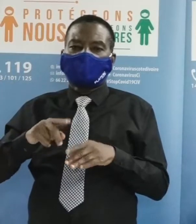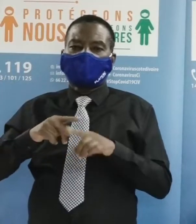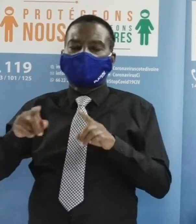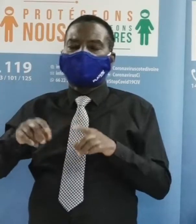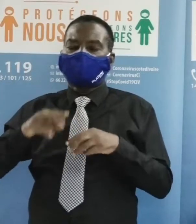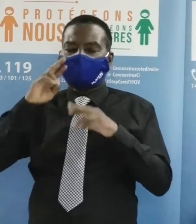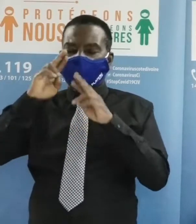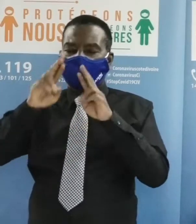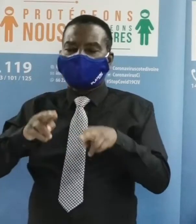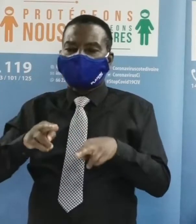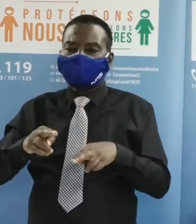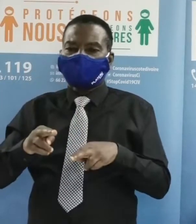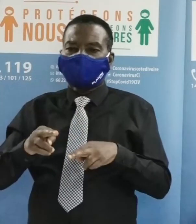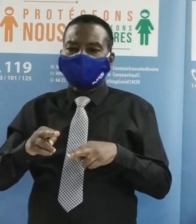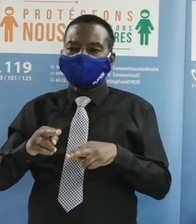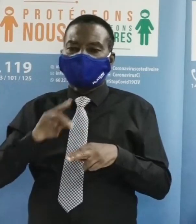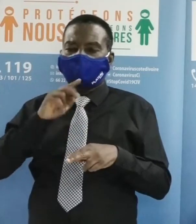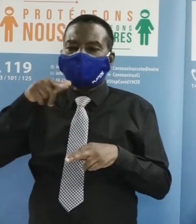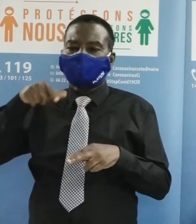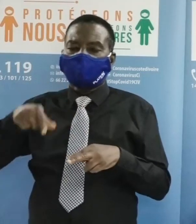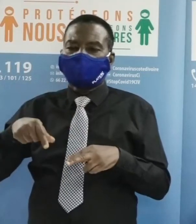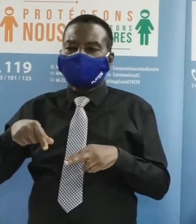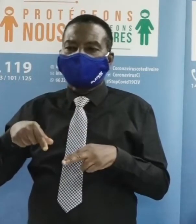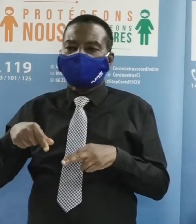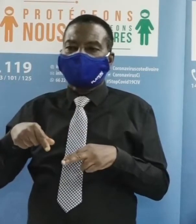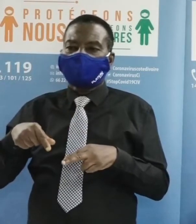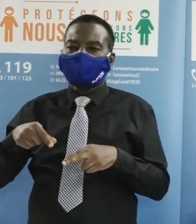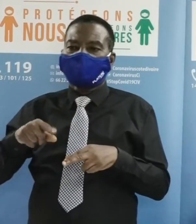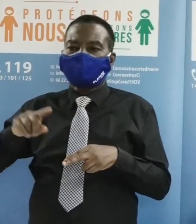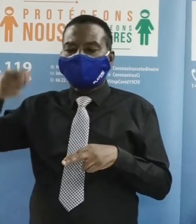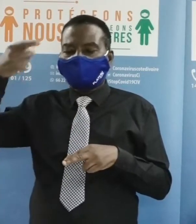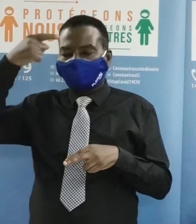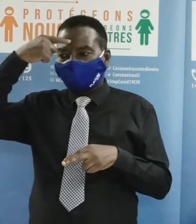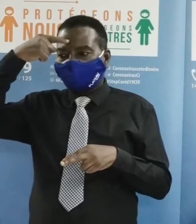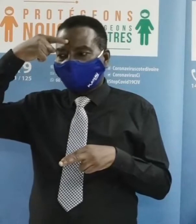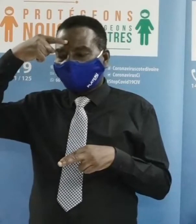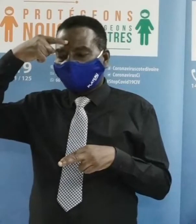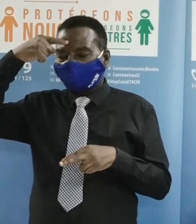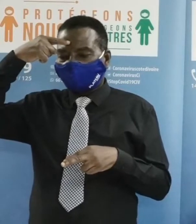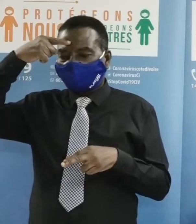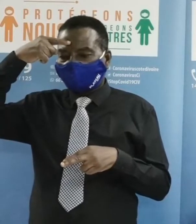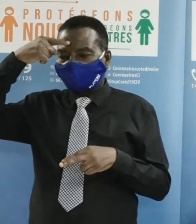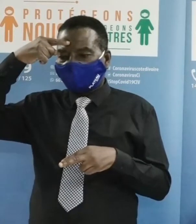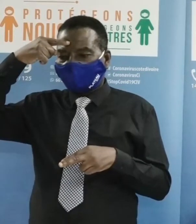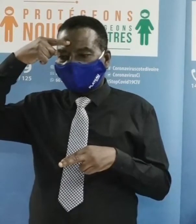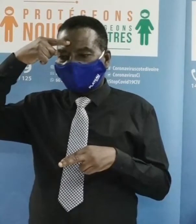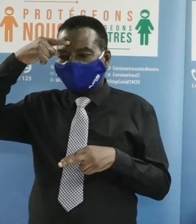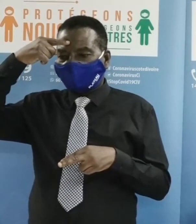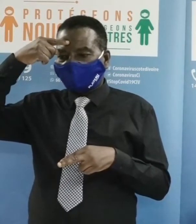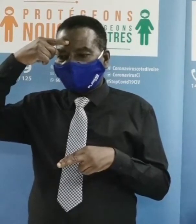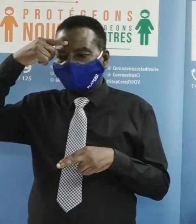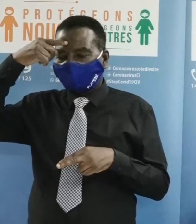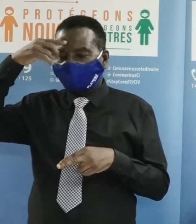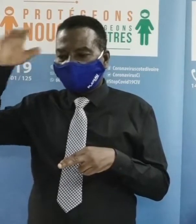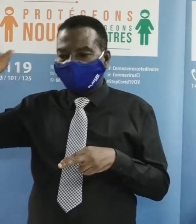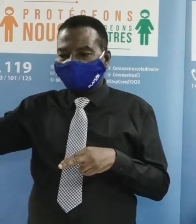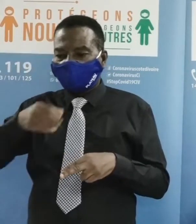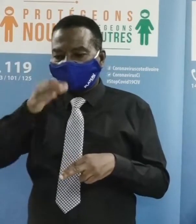répondre est ce que l'état tire profit